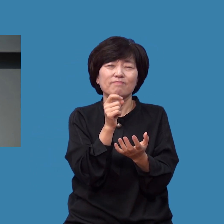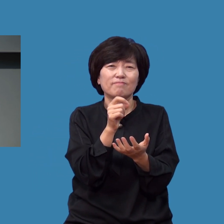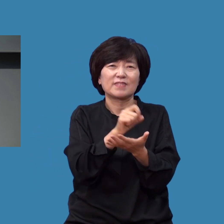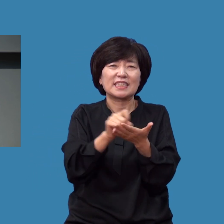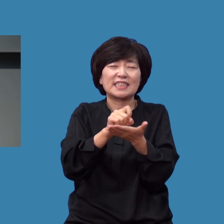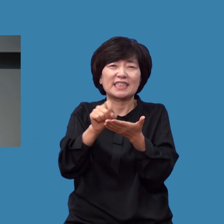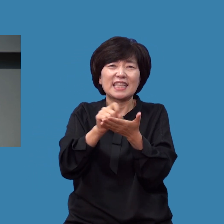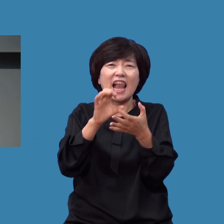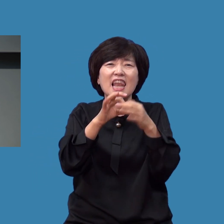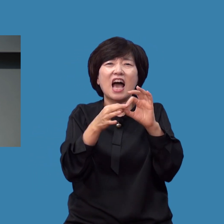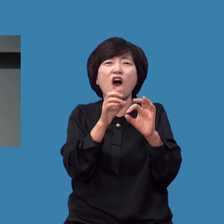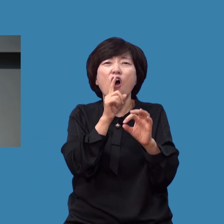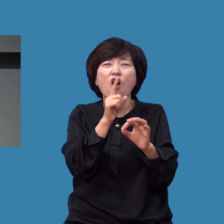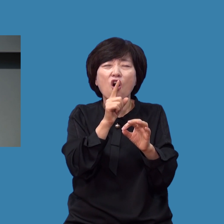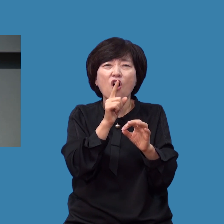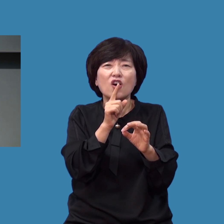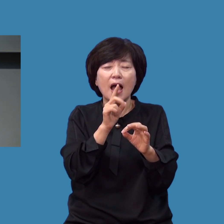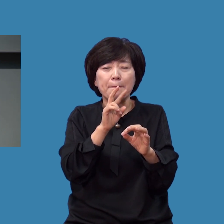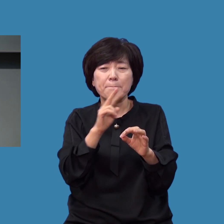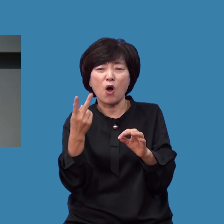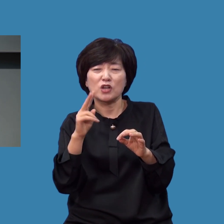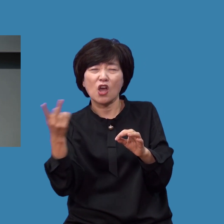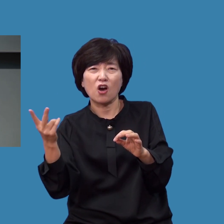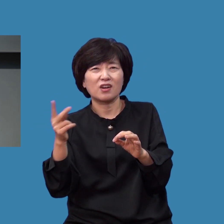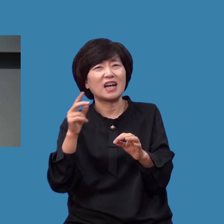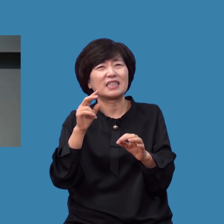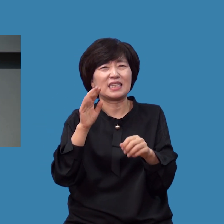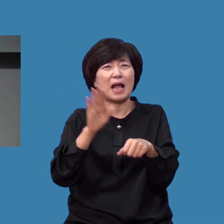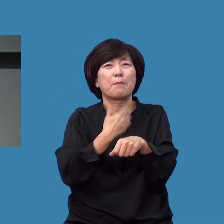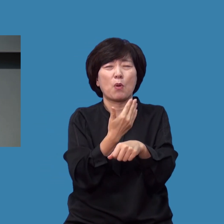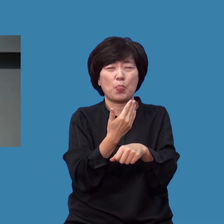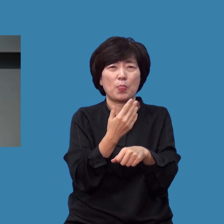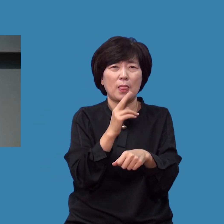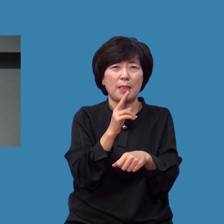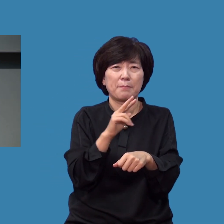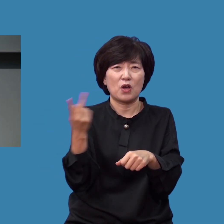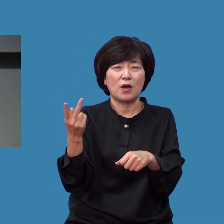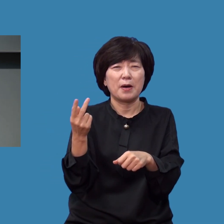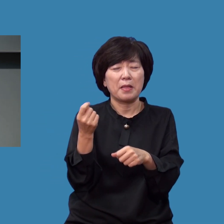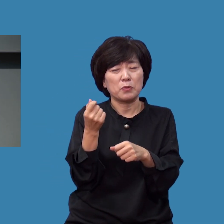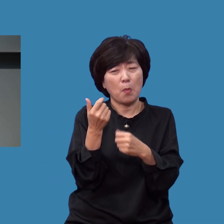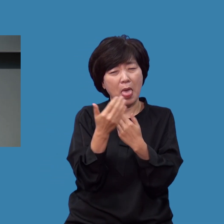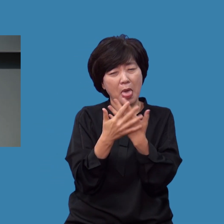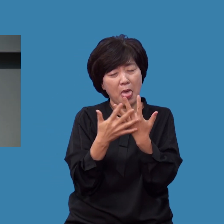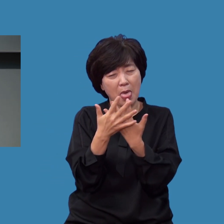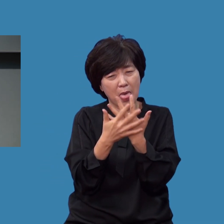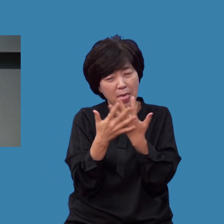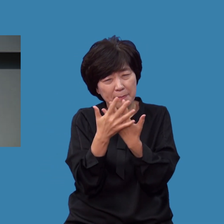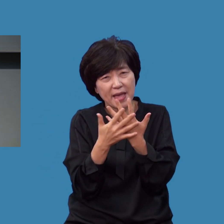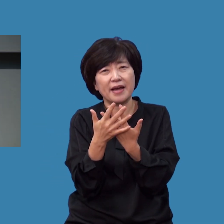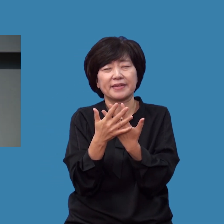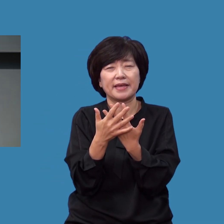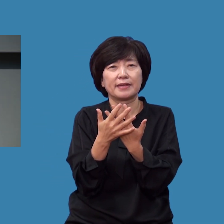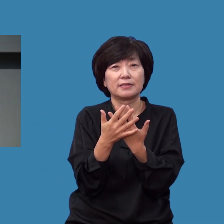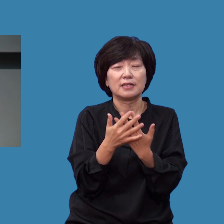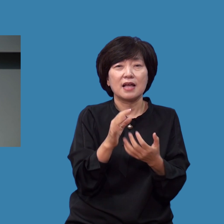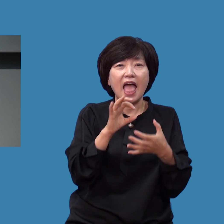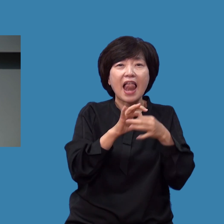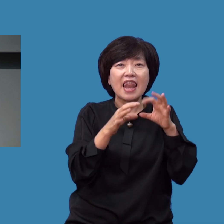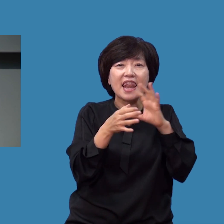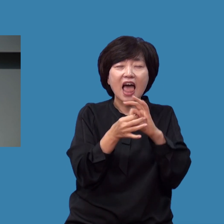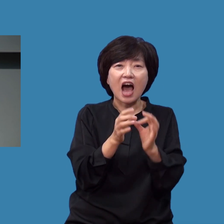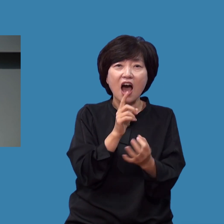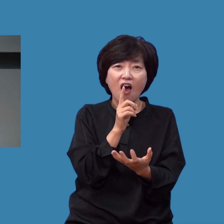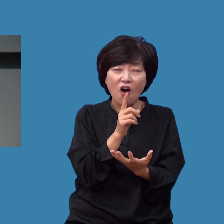있기 때문에 이 번역상의 오류라는 거예요. 아주 애매하게 표시되어 있는데 이